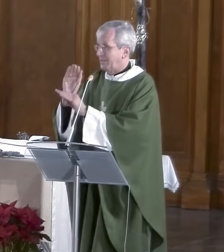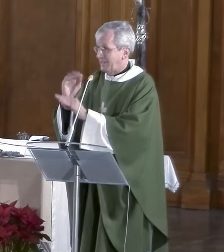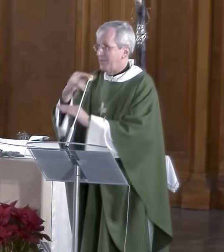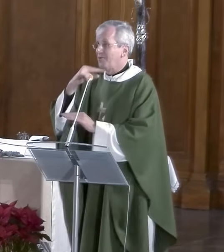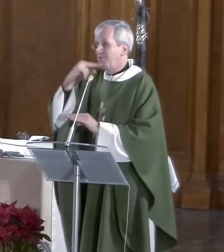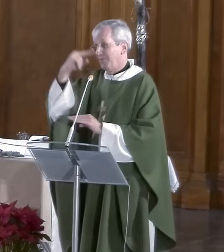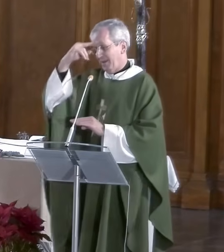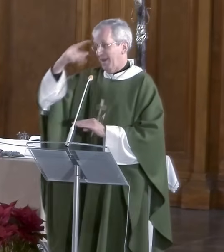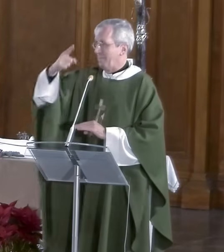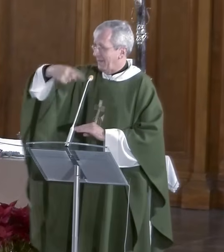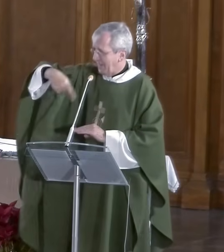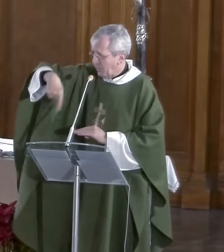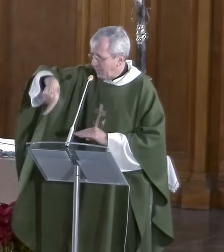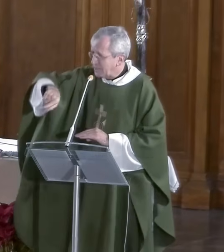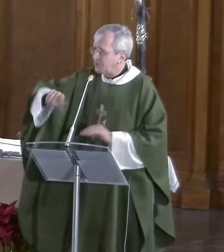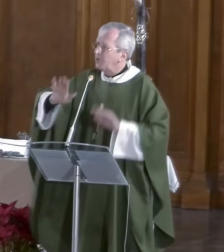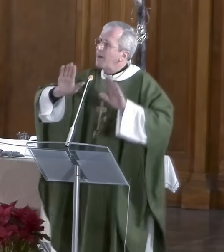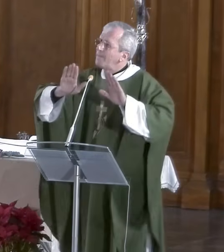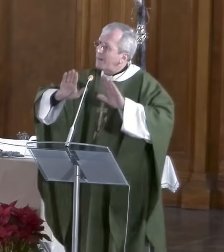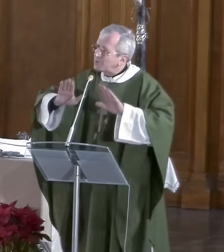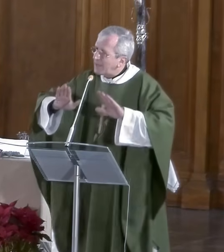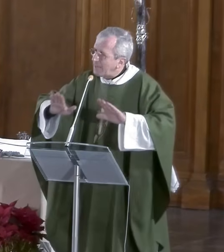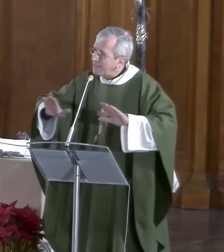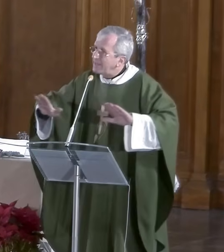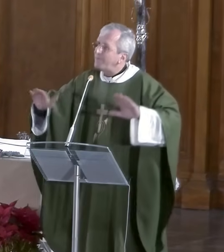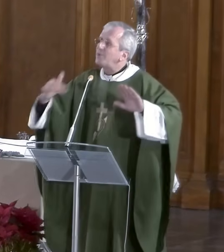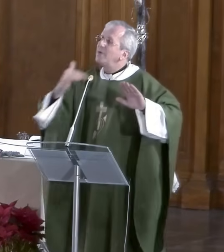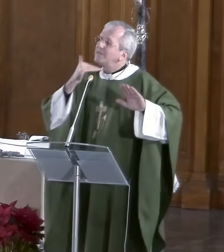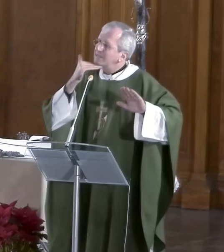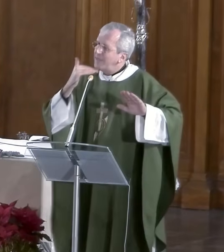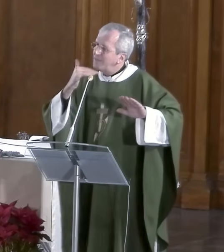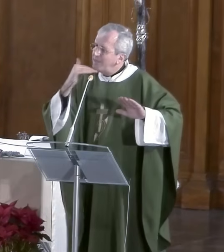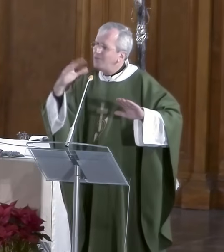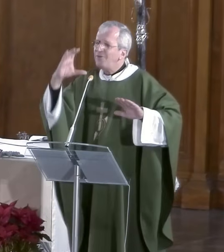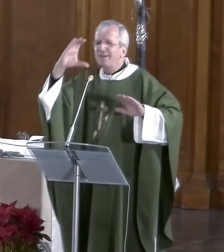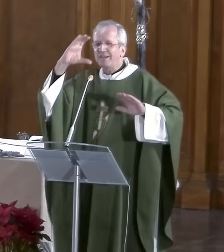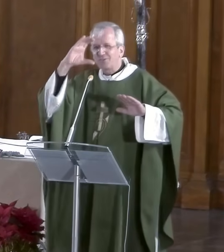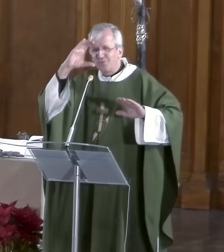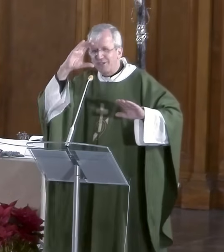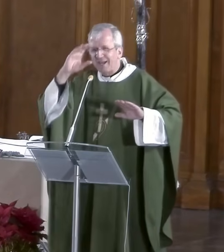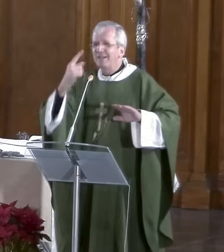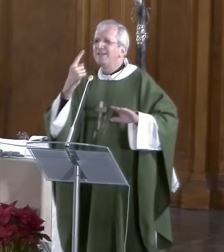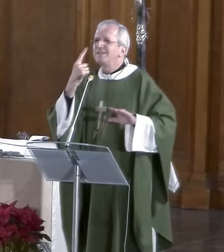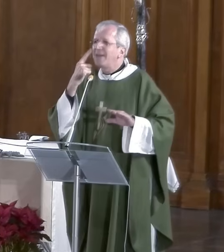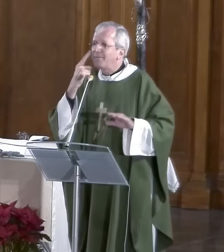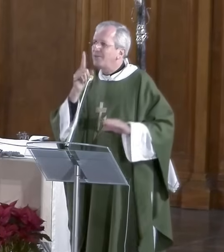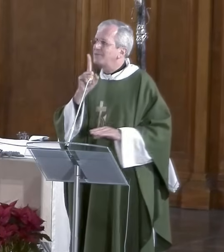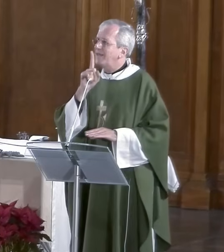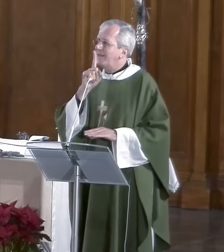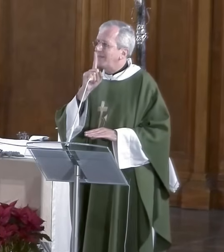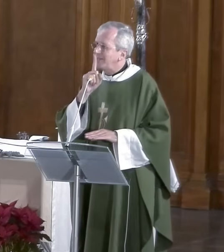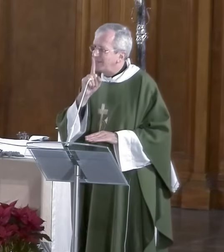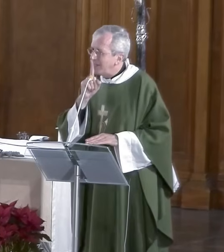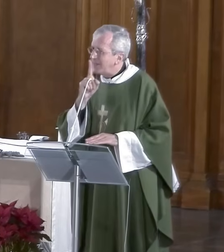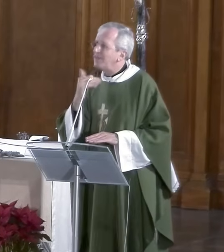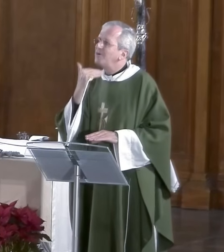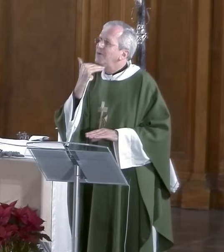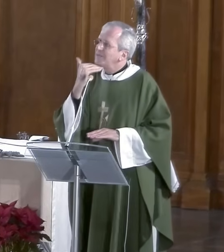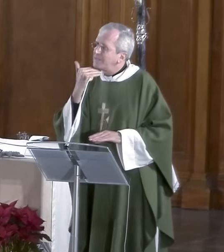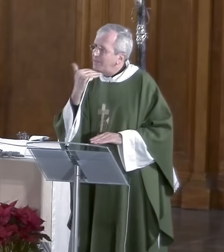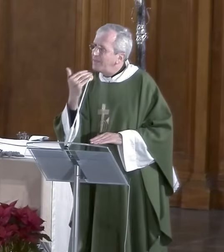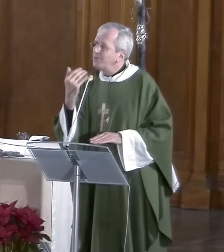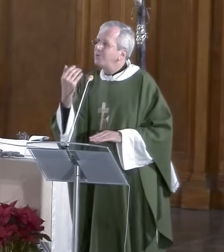nos enseñó, el Padre Nuestro, pausadamente, pero sabiendo escuchar, sabiendo estar en